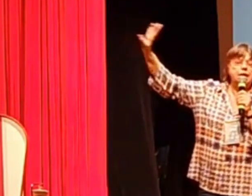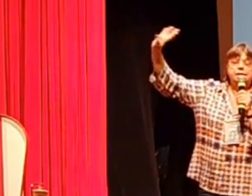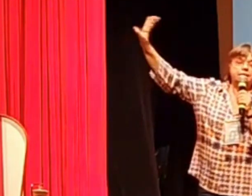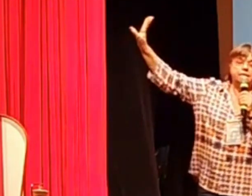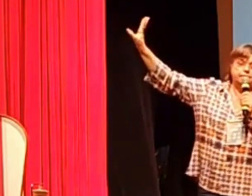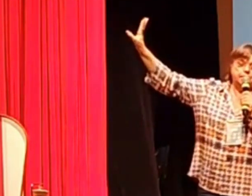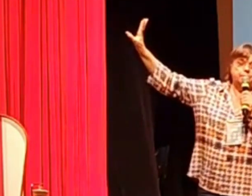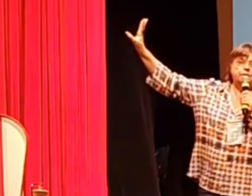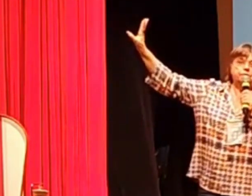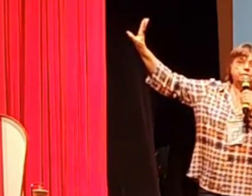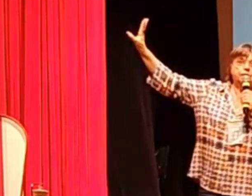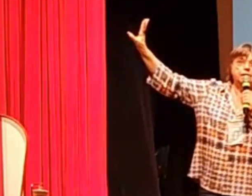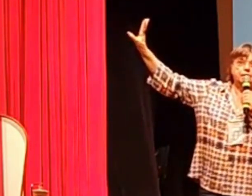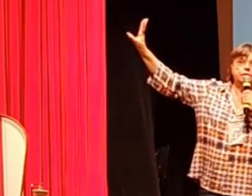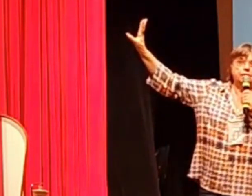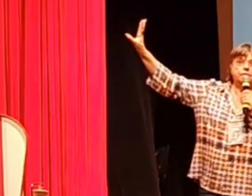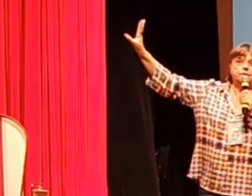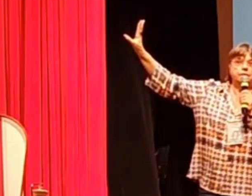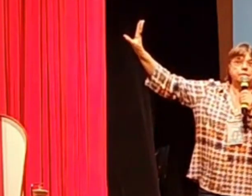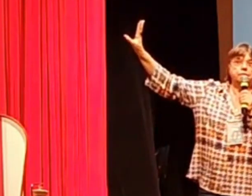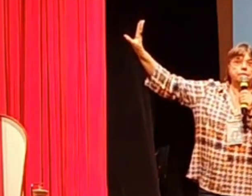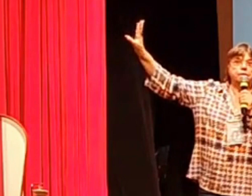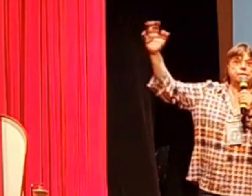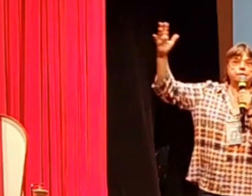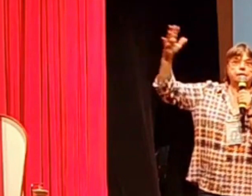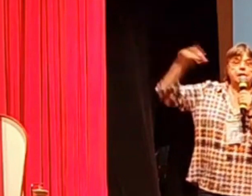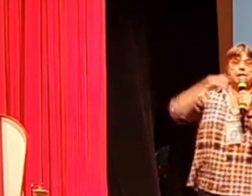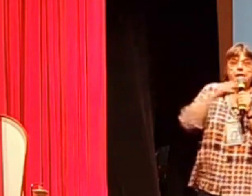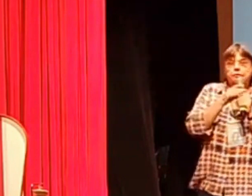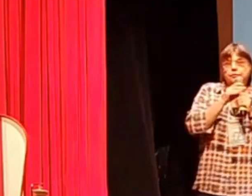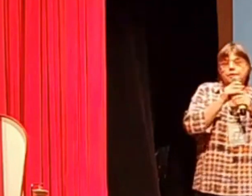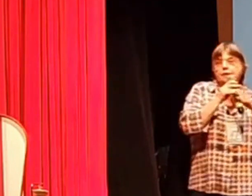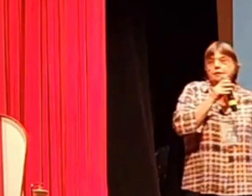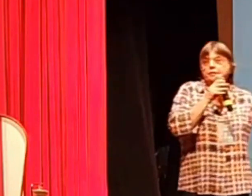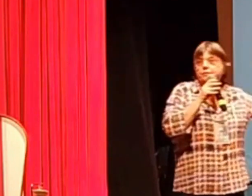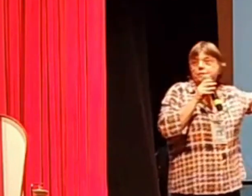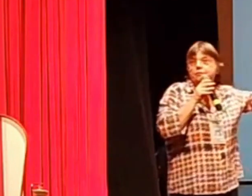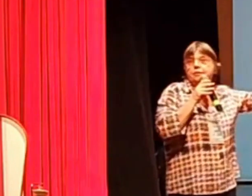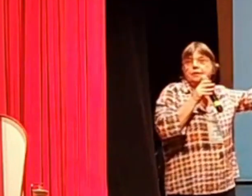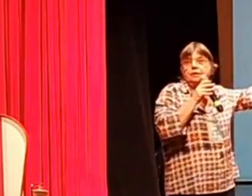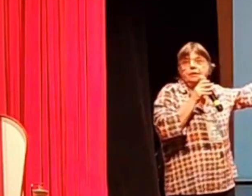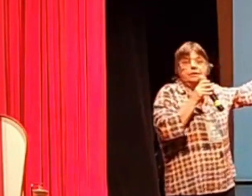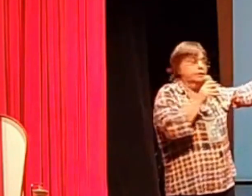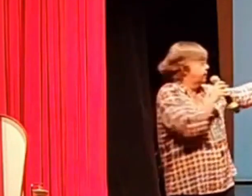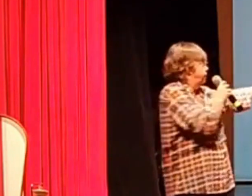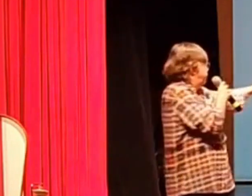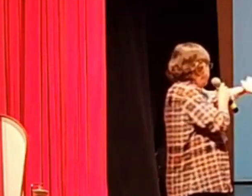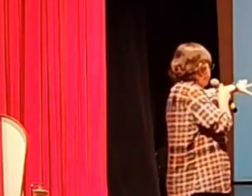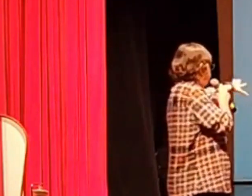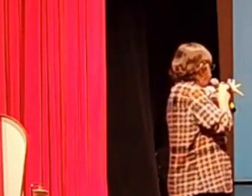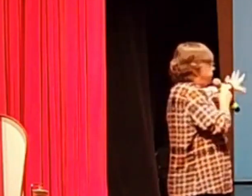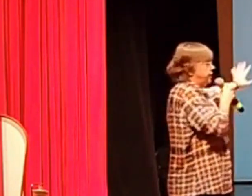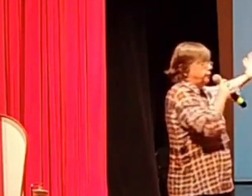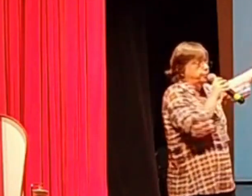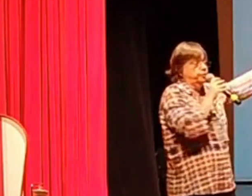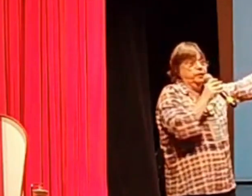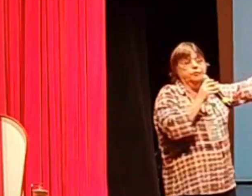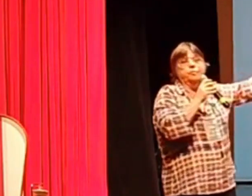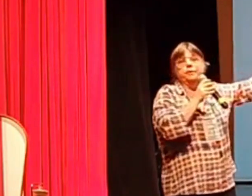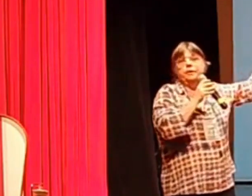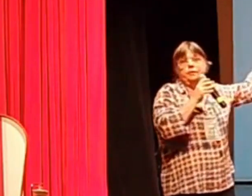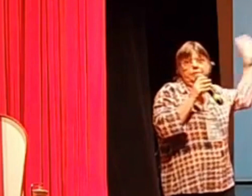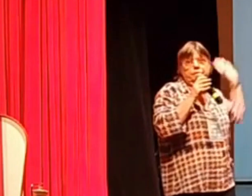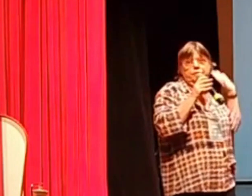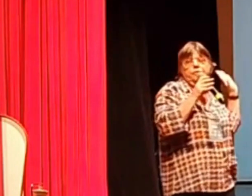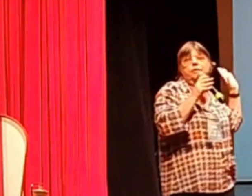precisam necessariamente chegarem a esse nível. Quer dizer, esses 45% aqui, esses